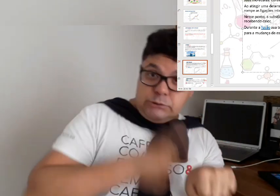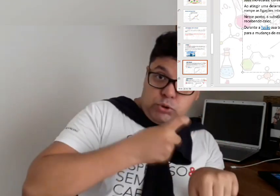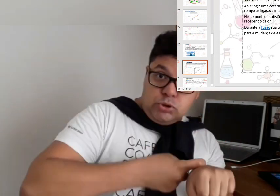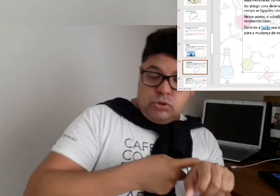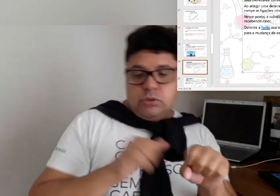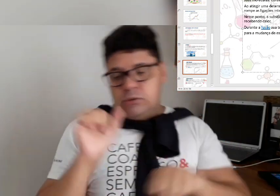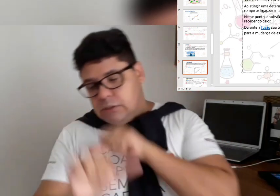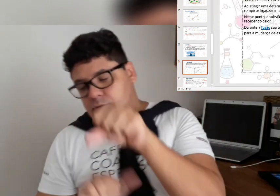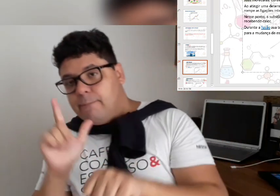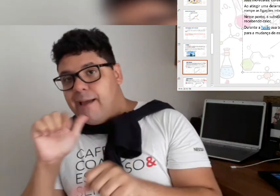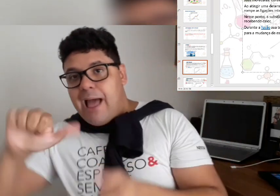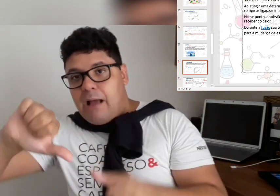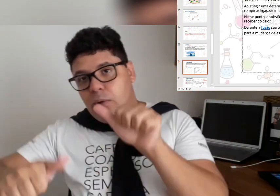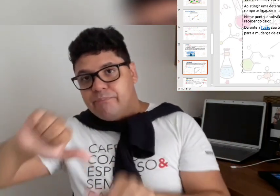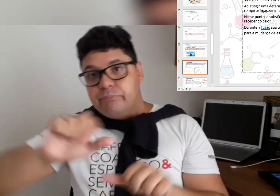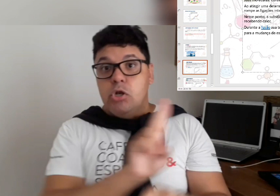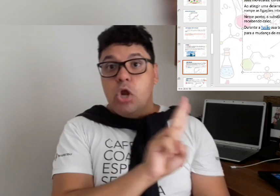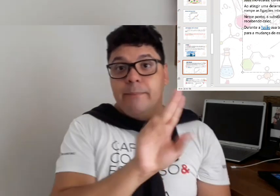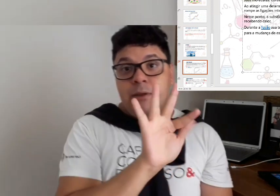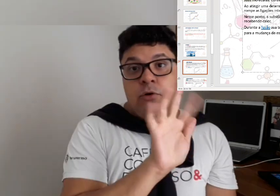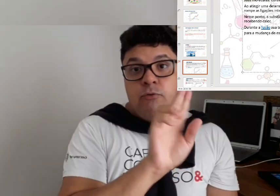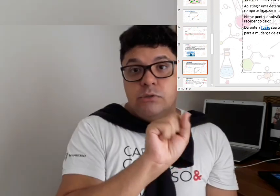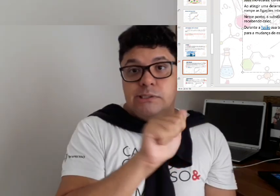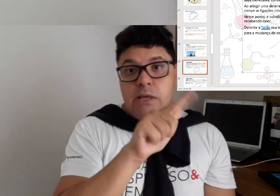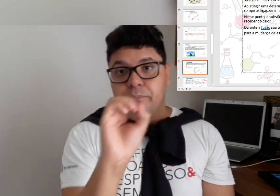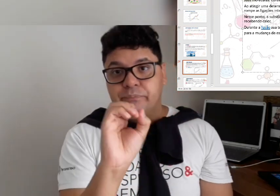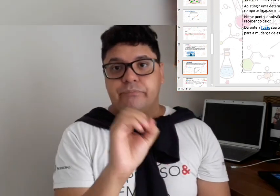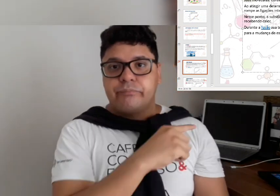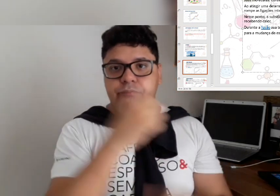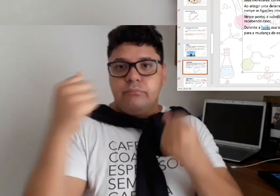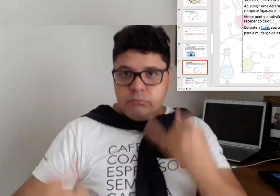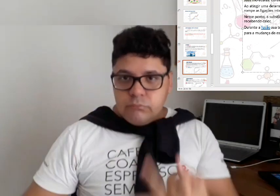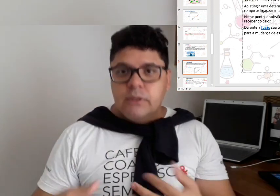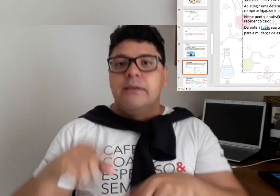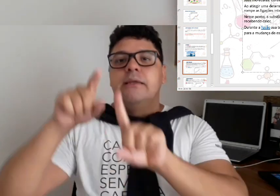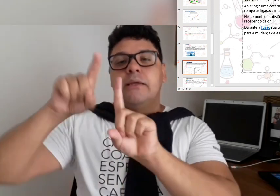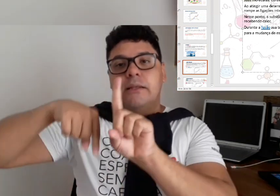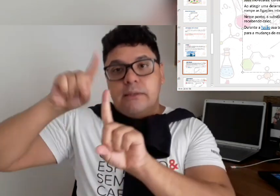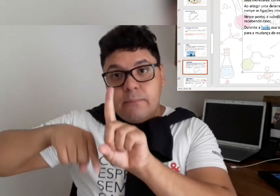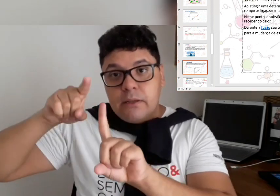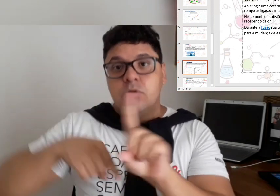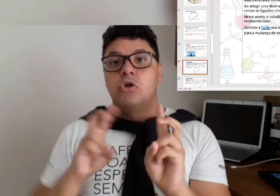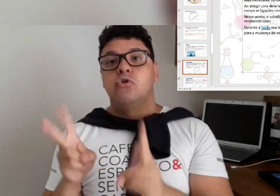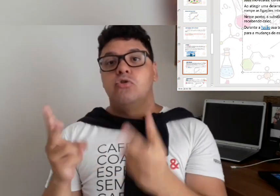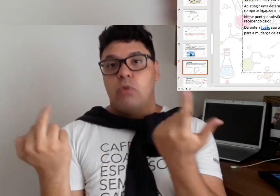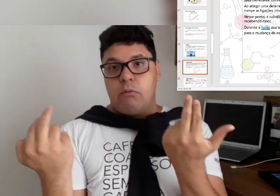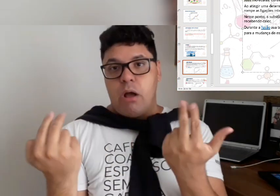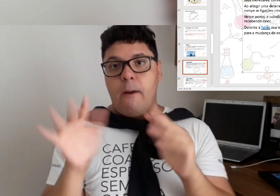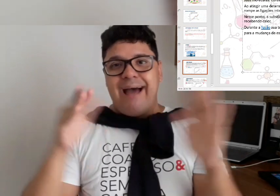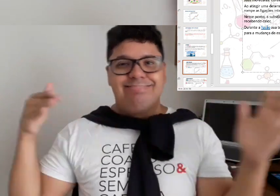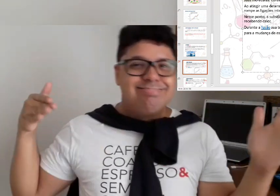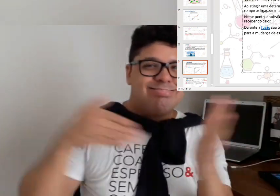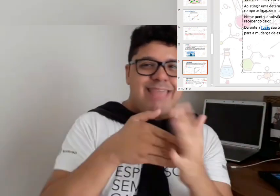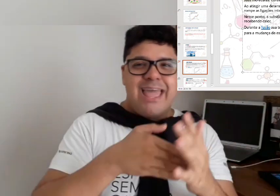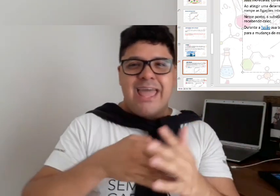tá? Então, a temperatura ela permanece a mesma até que todas as molequinhas tenham